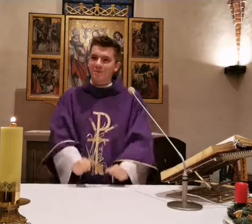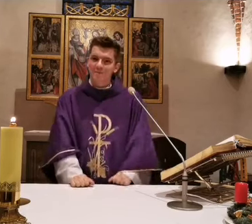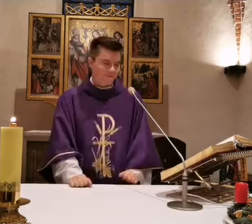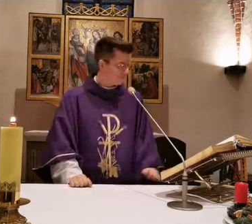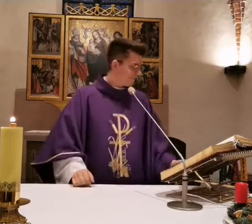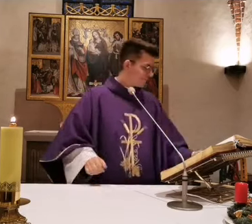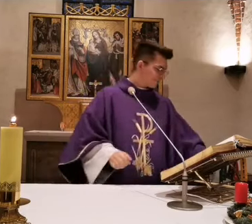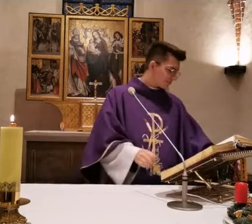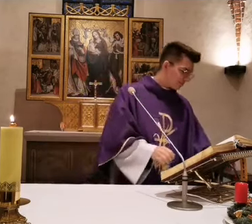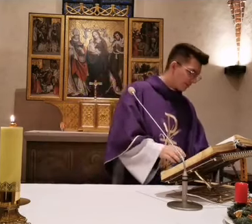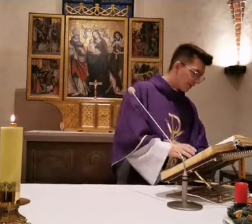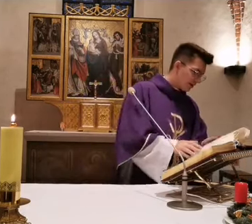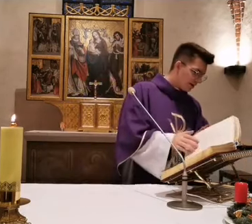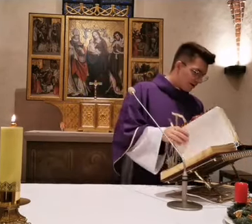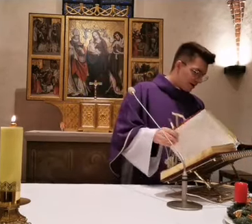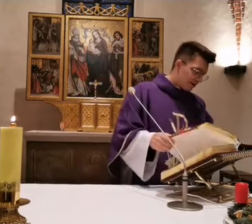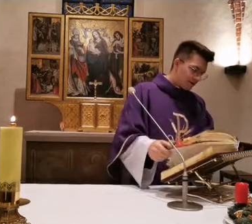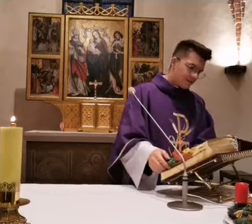Powstań.